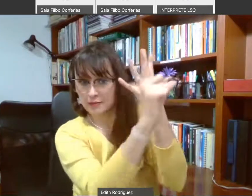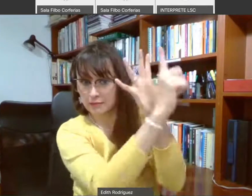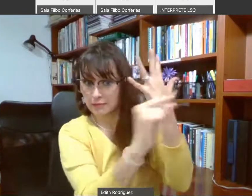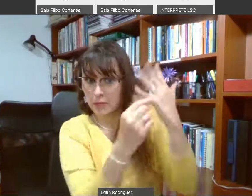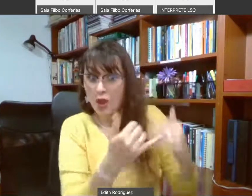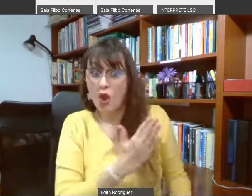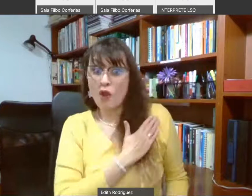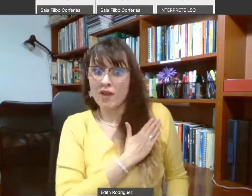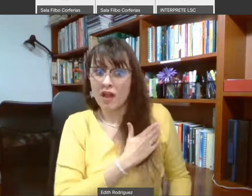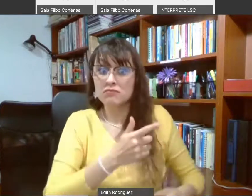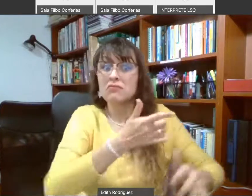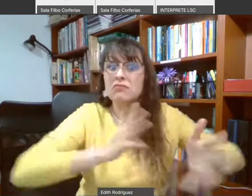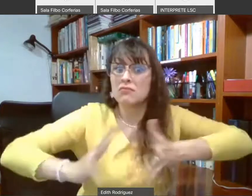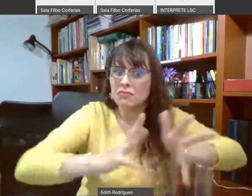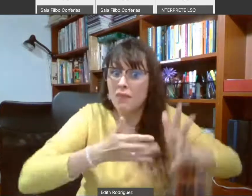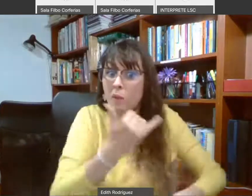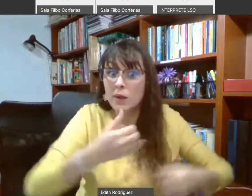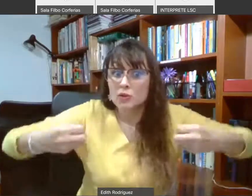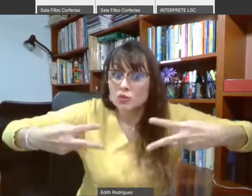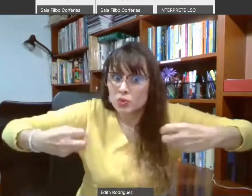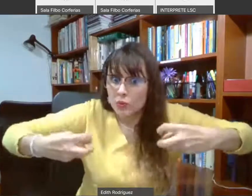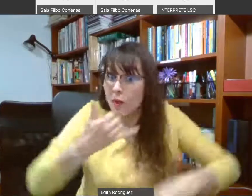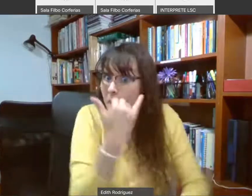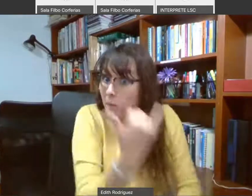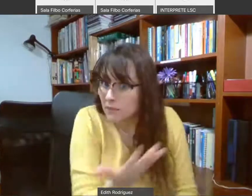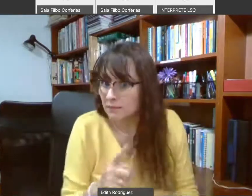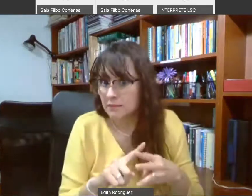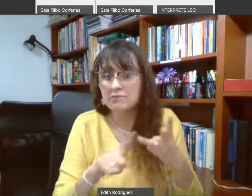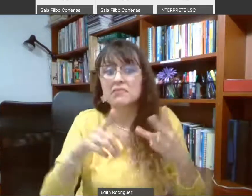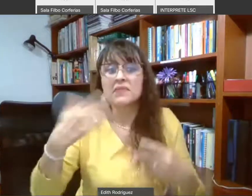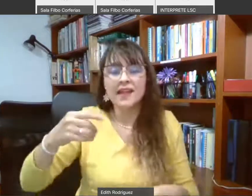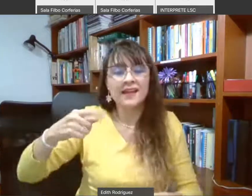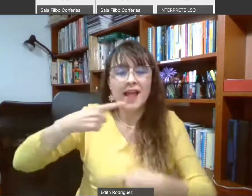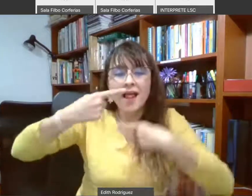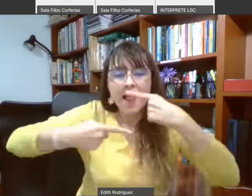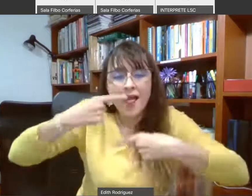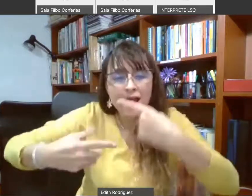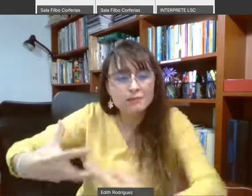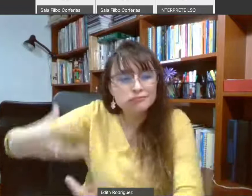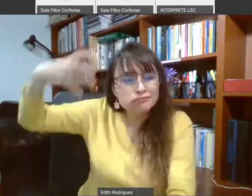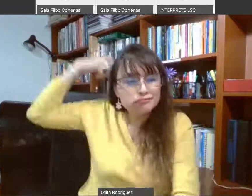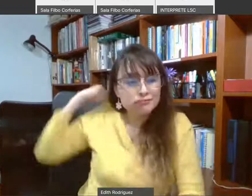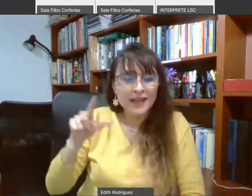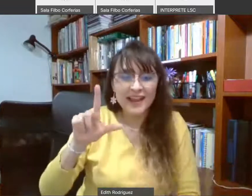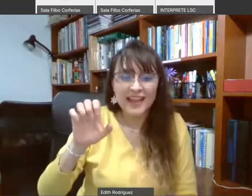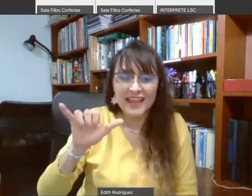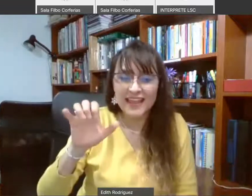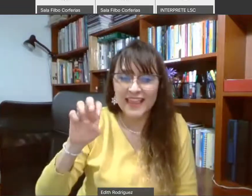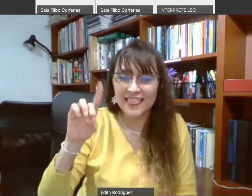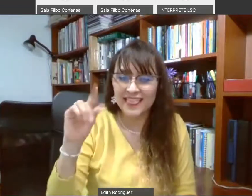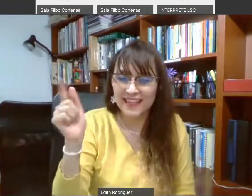Por ejemplo, tenemos La luna en los almendros, que es una novela, también está